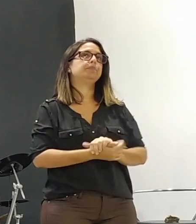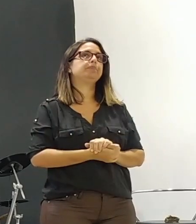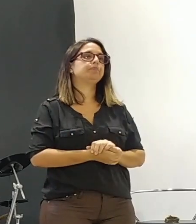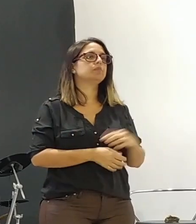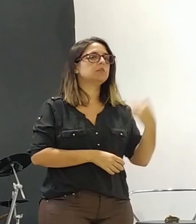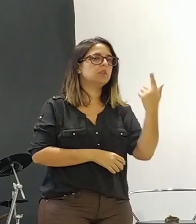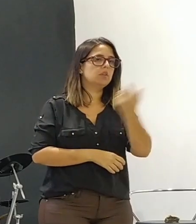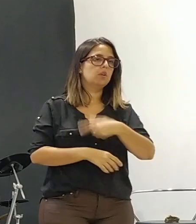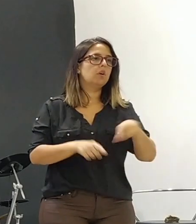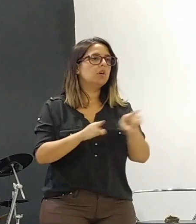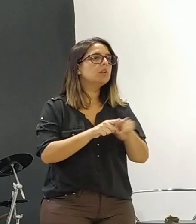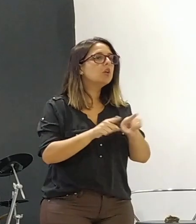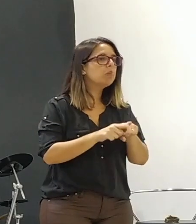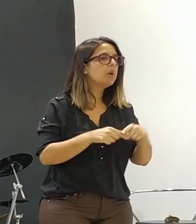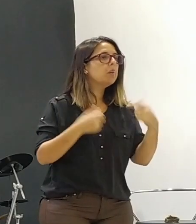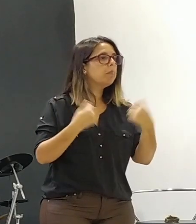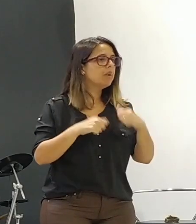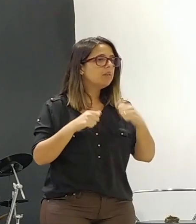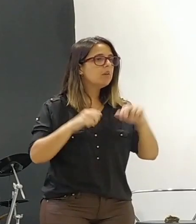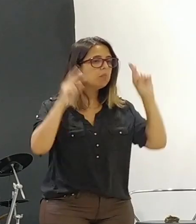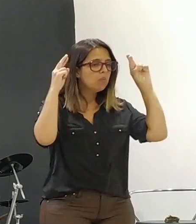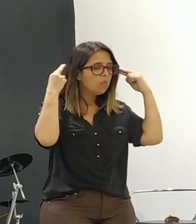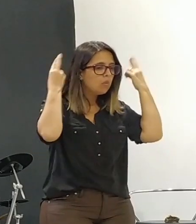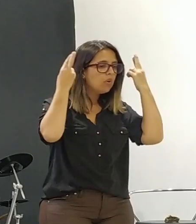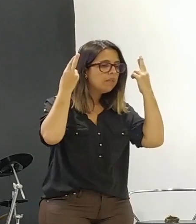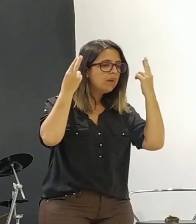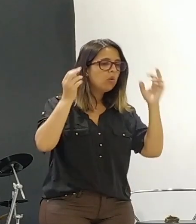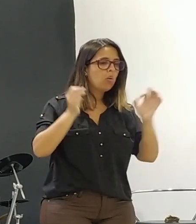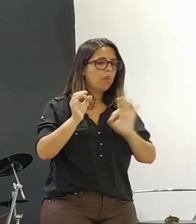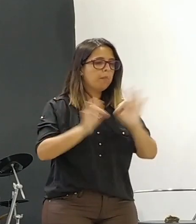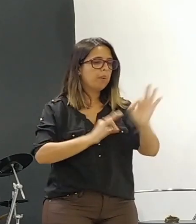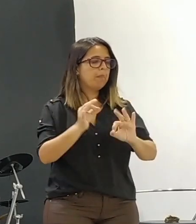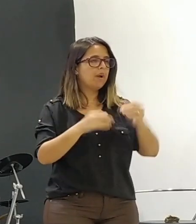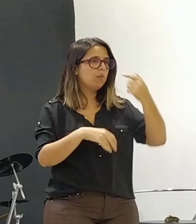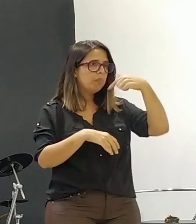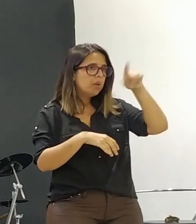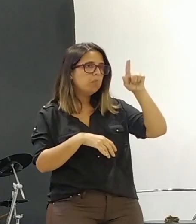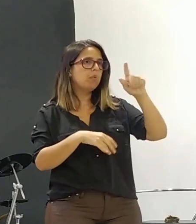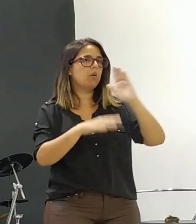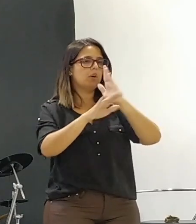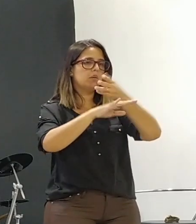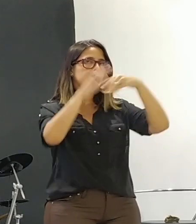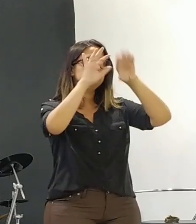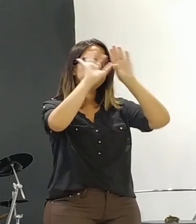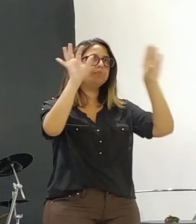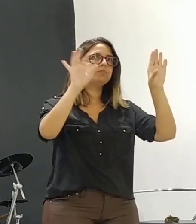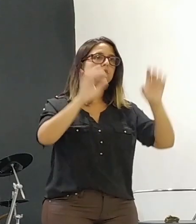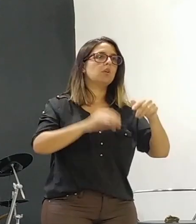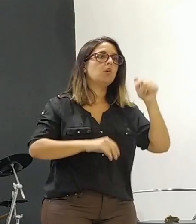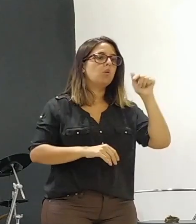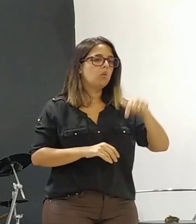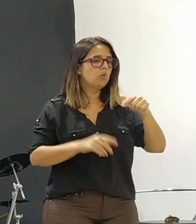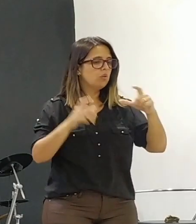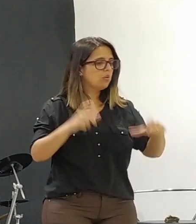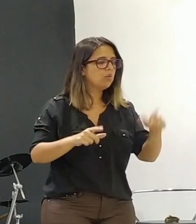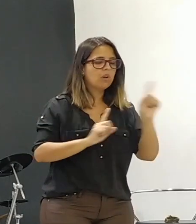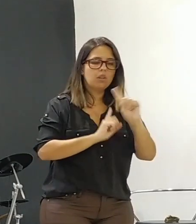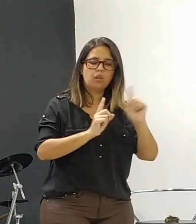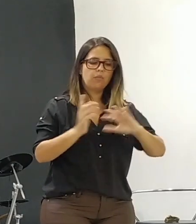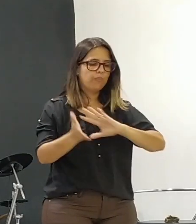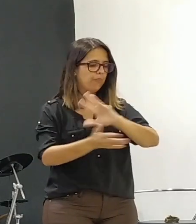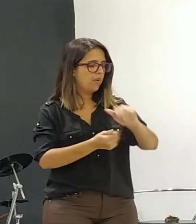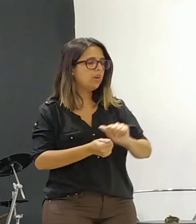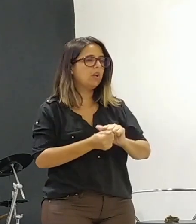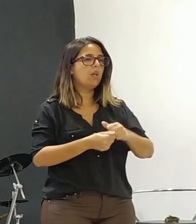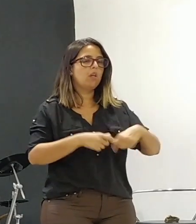nós também temos que comer o cordeiro preparado para ir embora, porque a nossa pátria não é aqui, o nosso lugar não é nesse mundo.